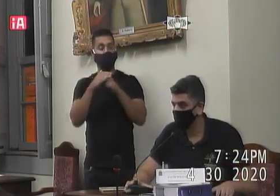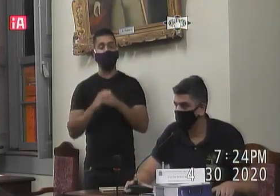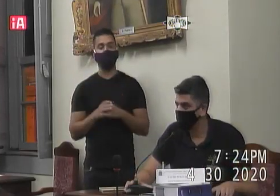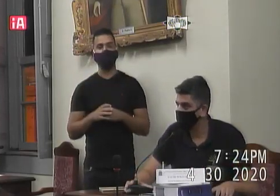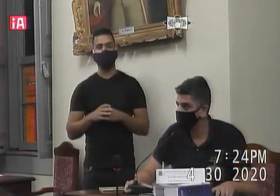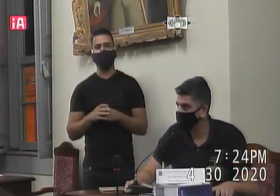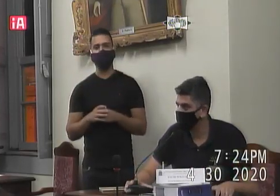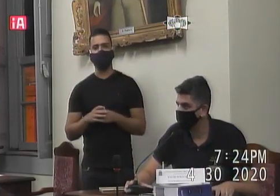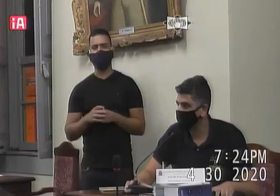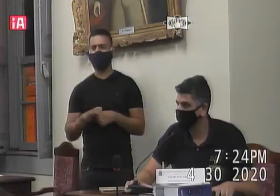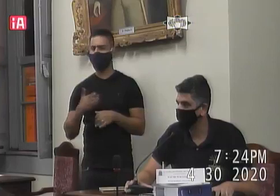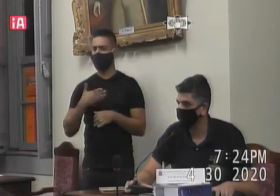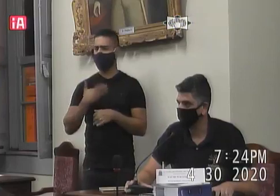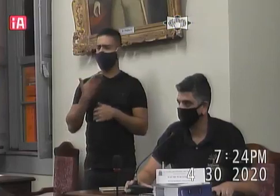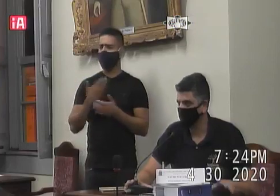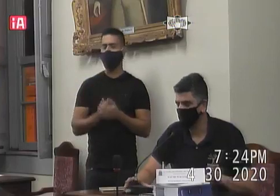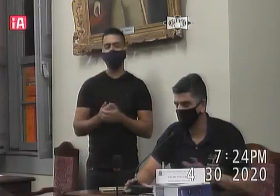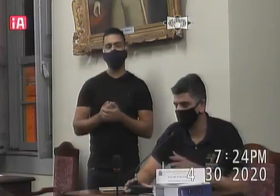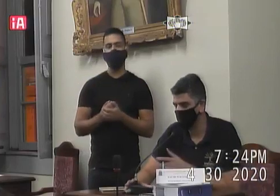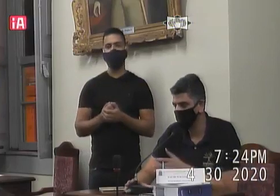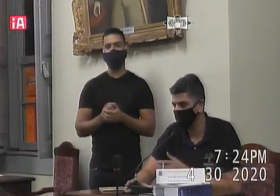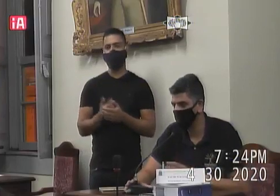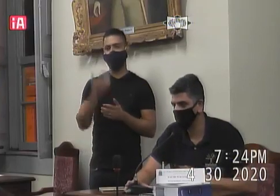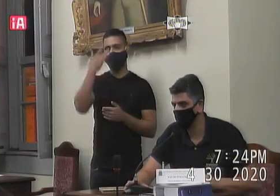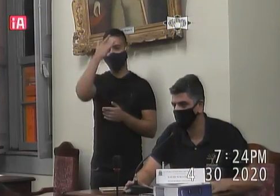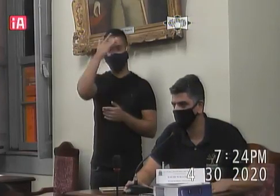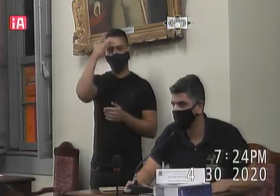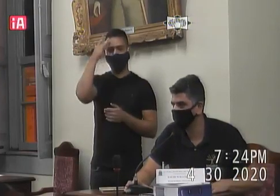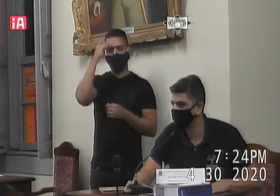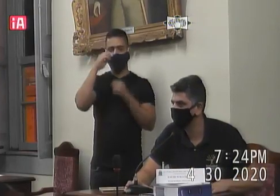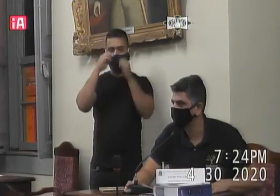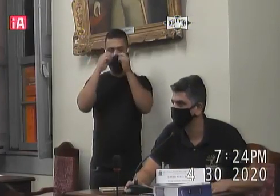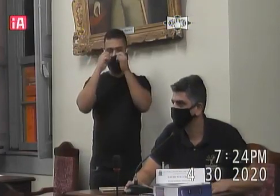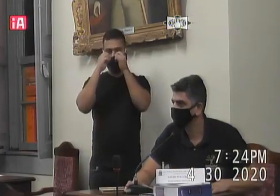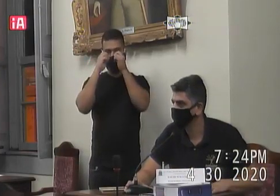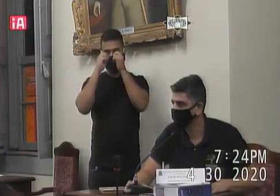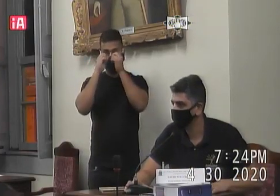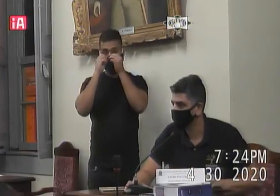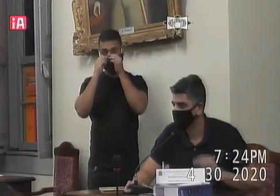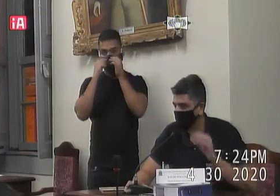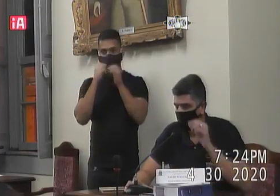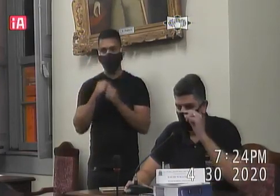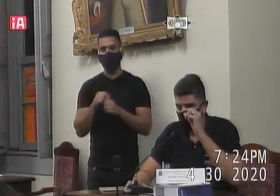E, para minha surpresa, Marquinhos, algumas pessoas ali que estavam,